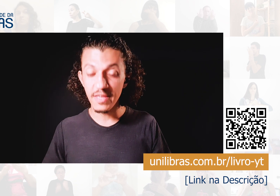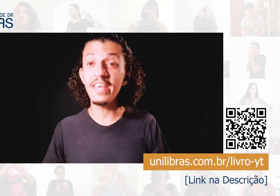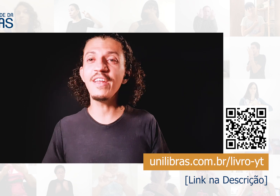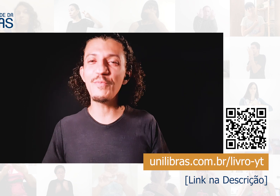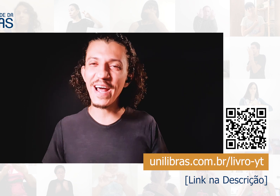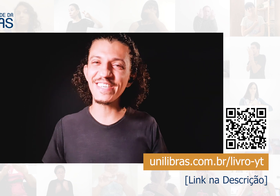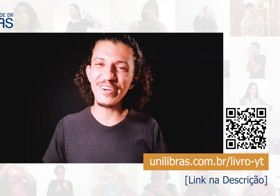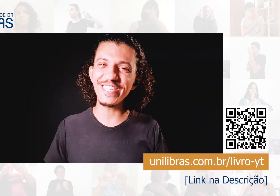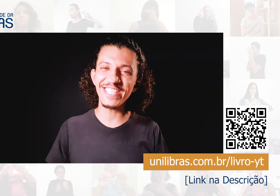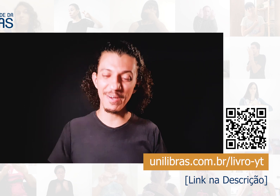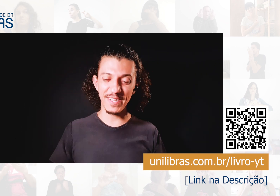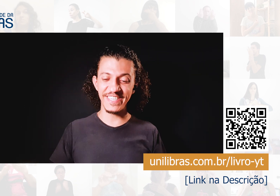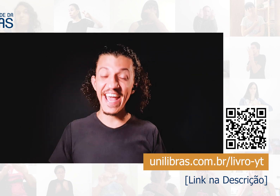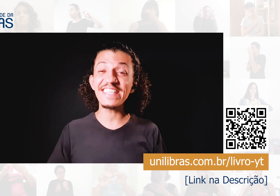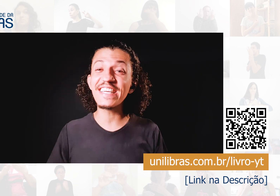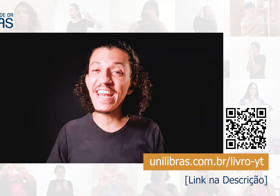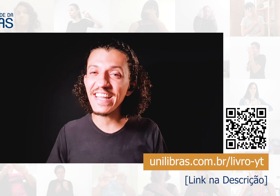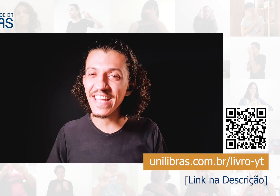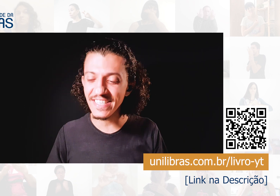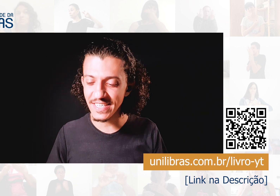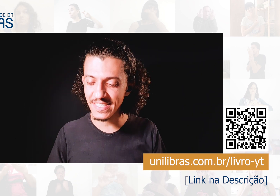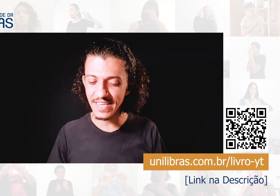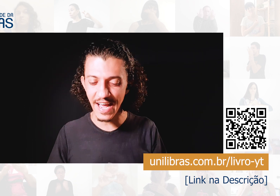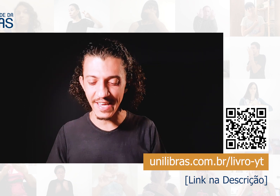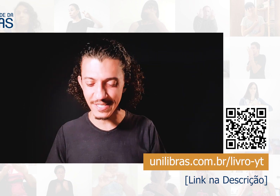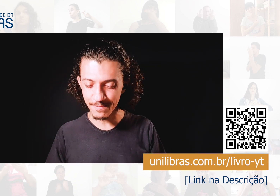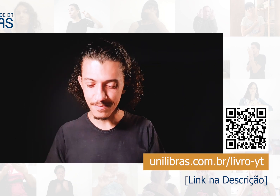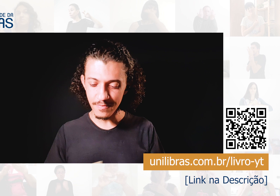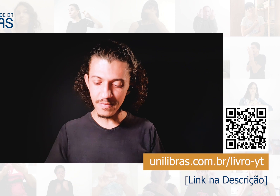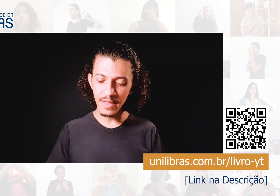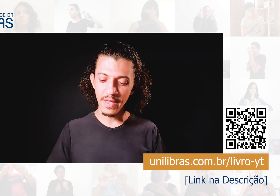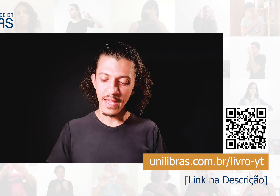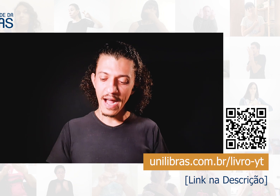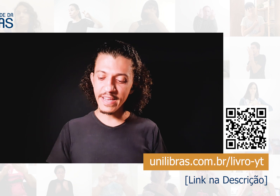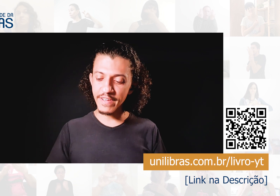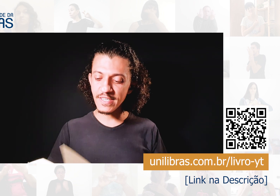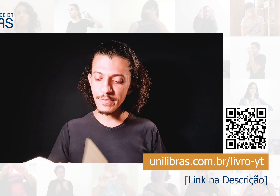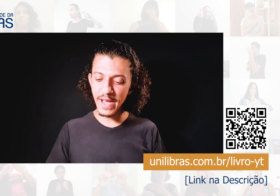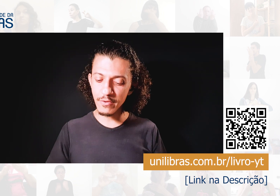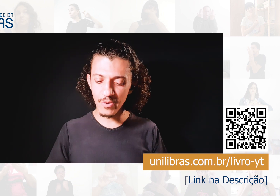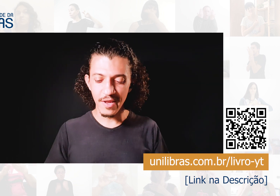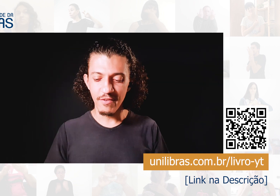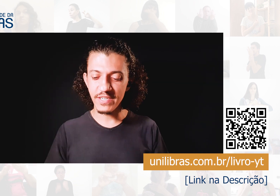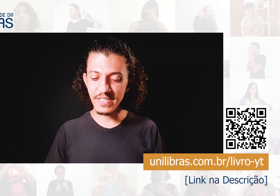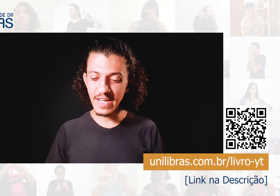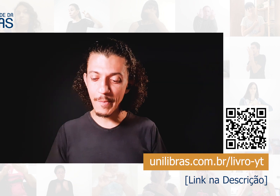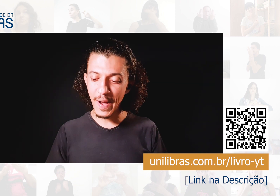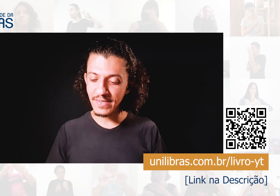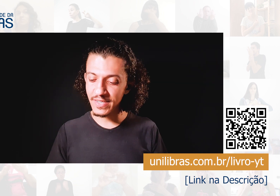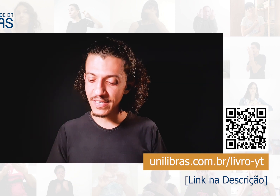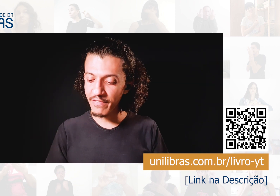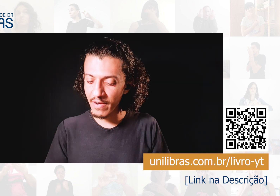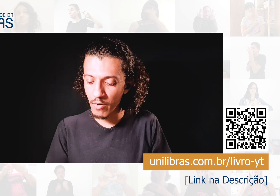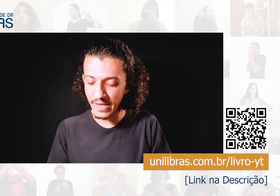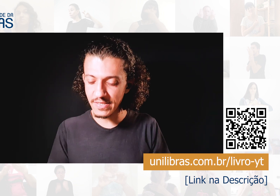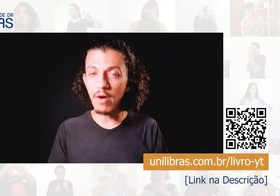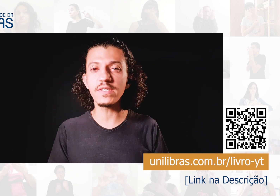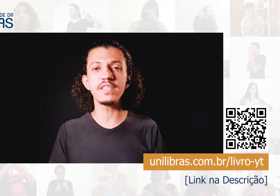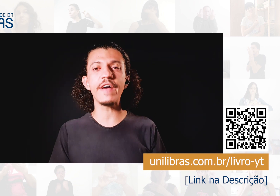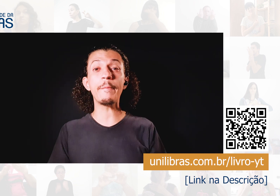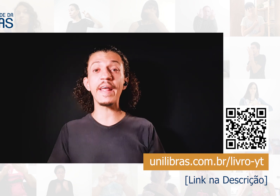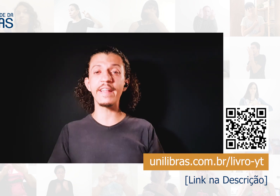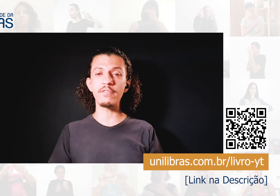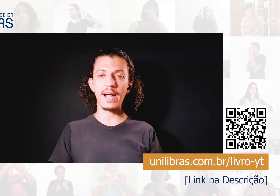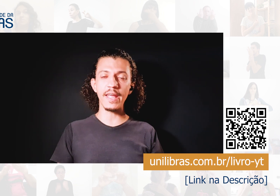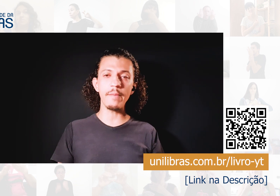Signwriting, que no Brasil a gente chama de escrita de sinais. Através desse método, você vai ser capaz de escrever qualquer sinal